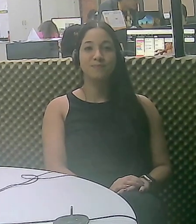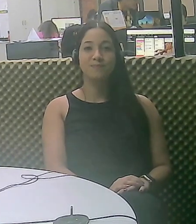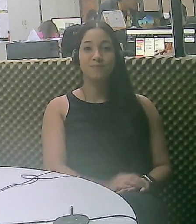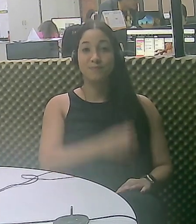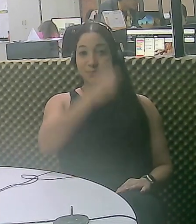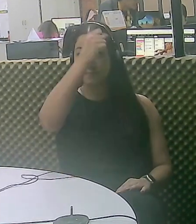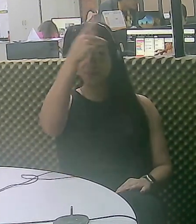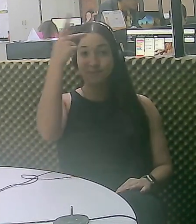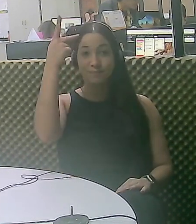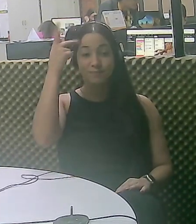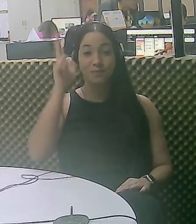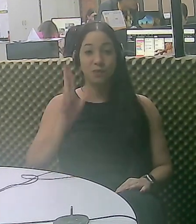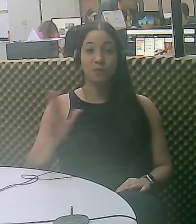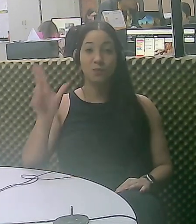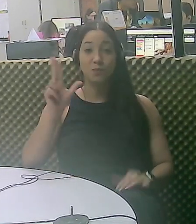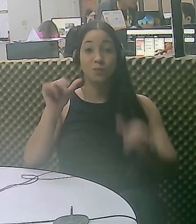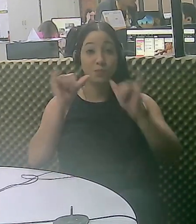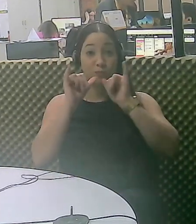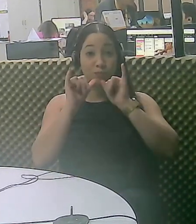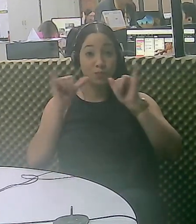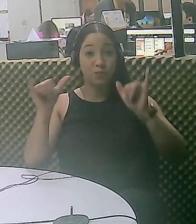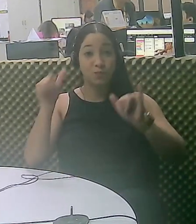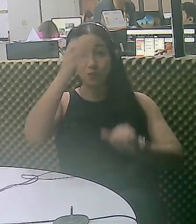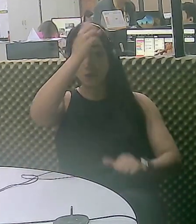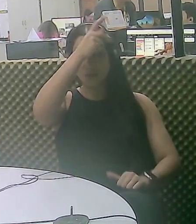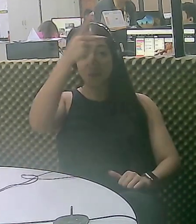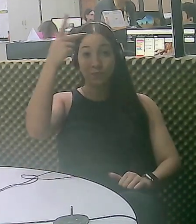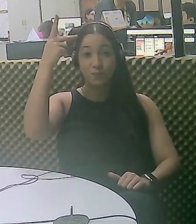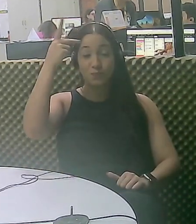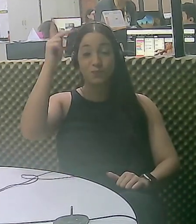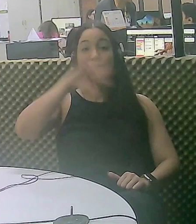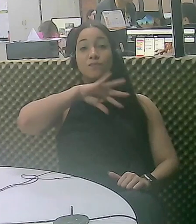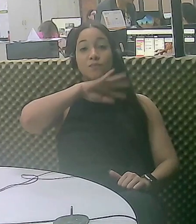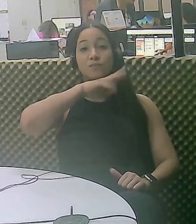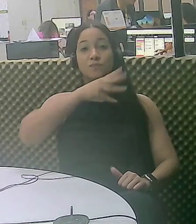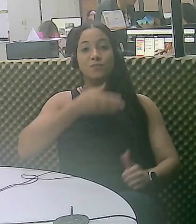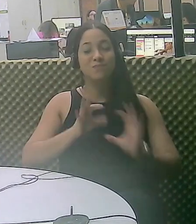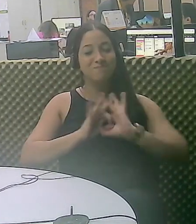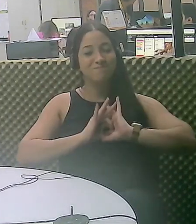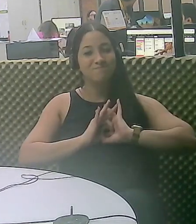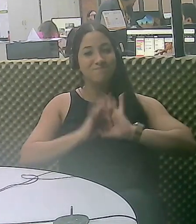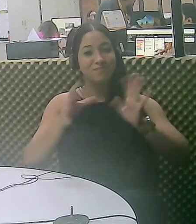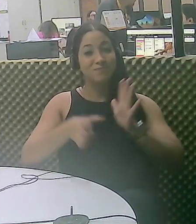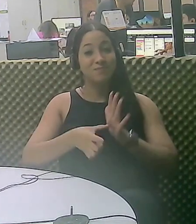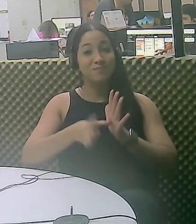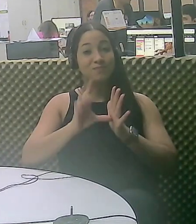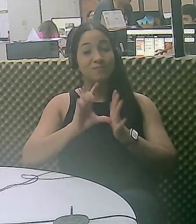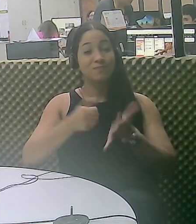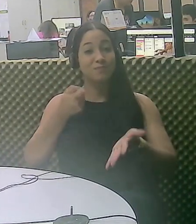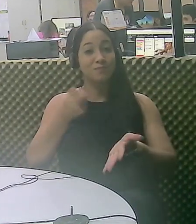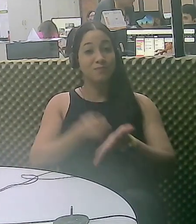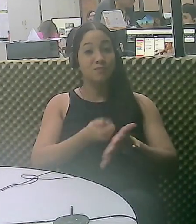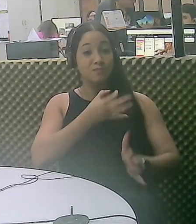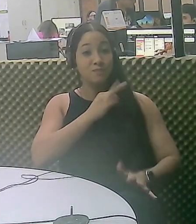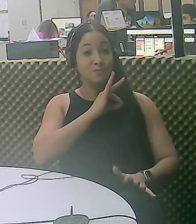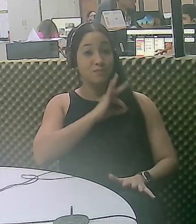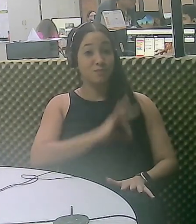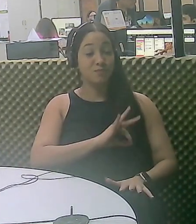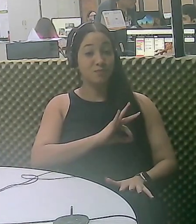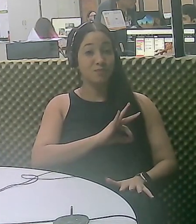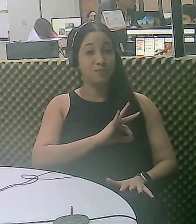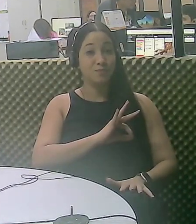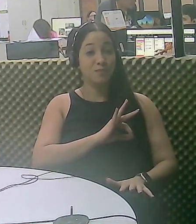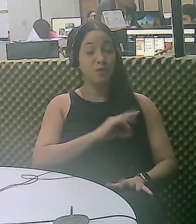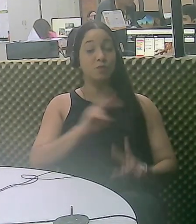A Prefeitura de Uberlândia informa que o prefeito Odelmo Leão autorizou o adiantamento do pagamento da folha